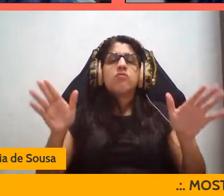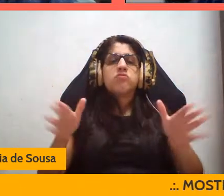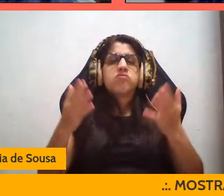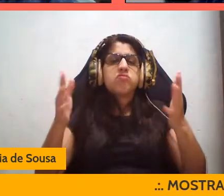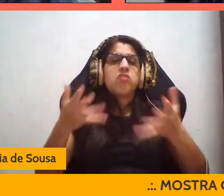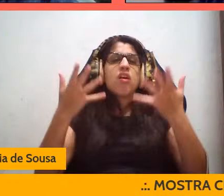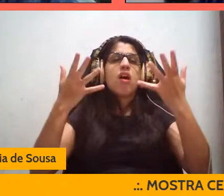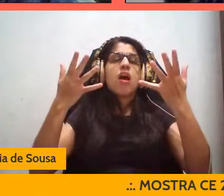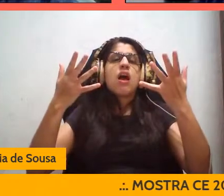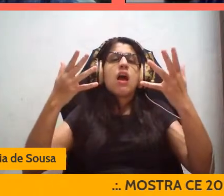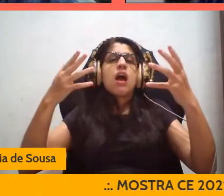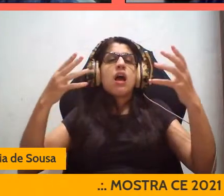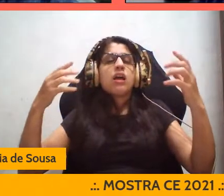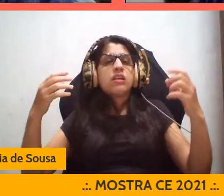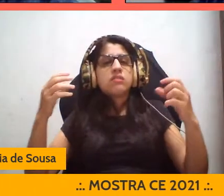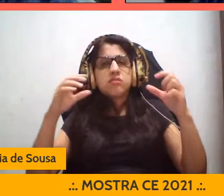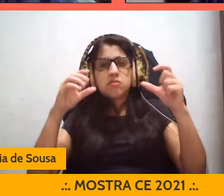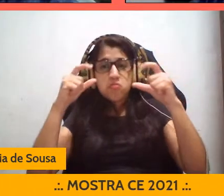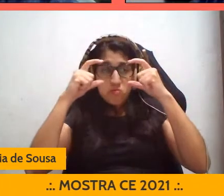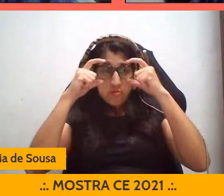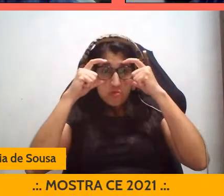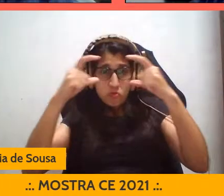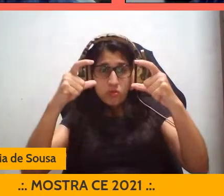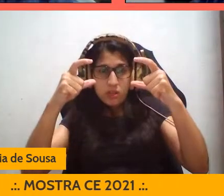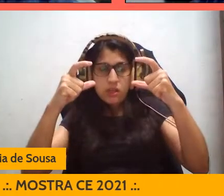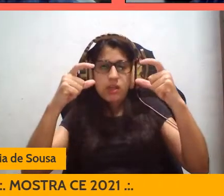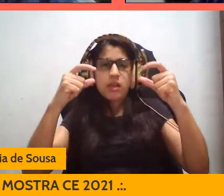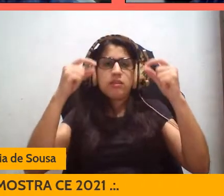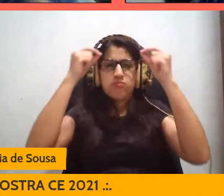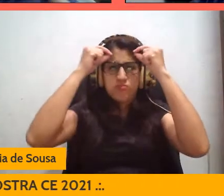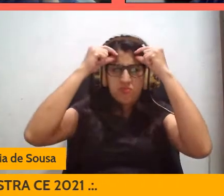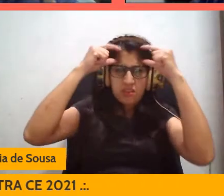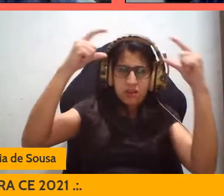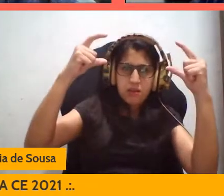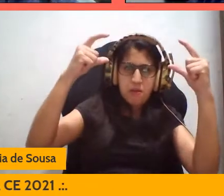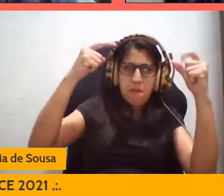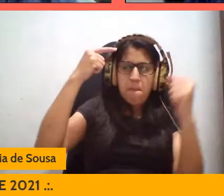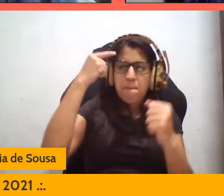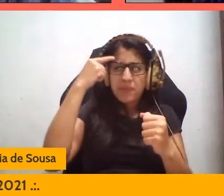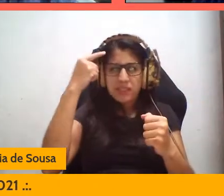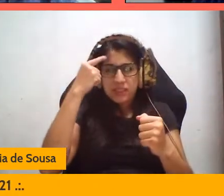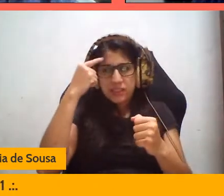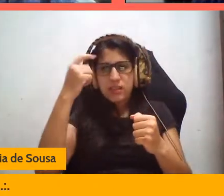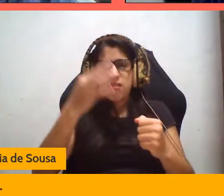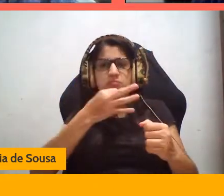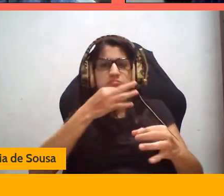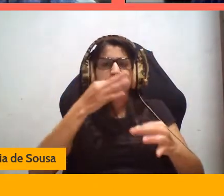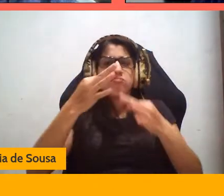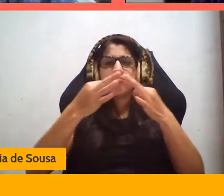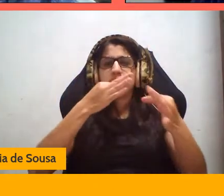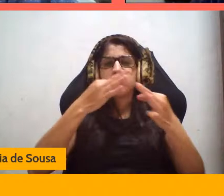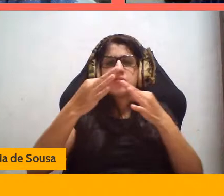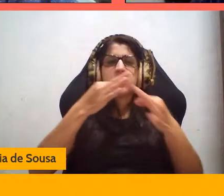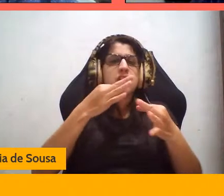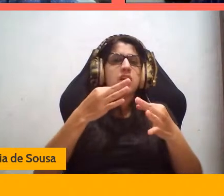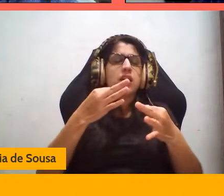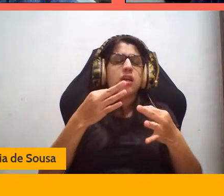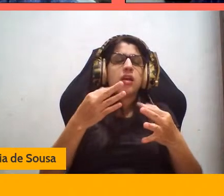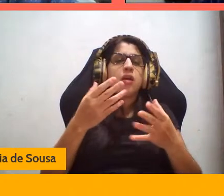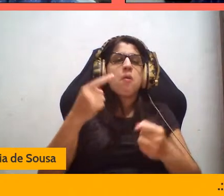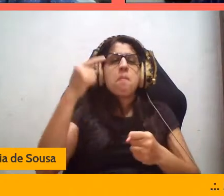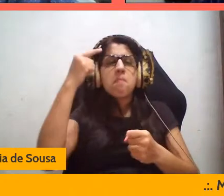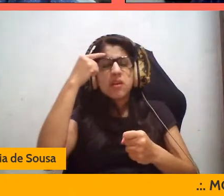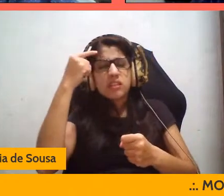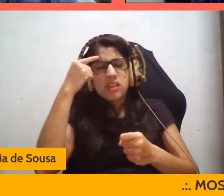curiosidade intelectual, esta pensar crítico e esse pensar, né, um